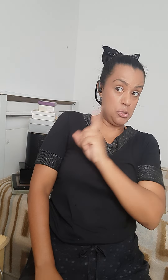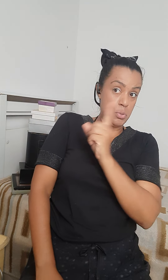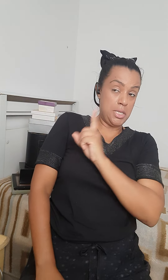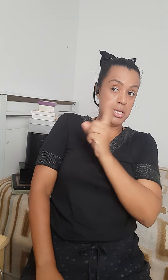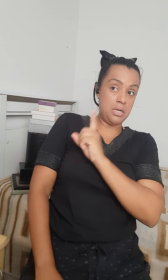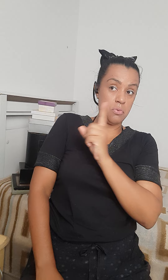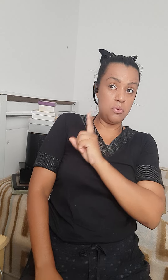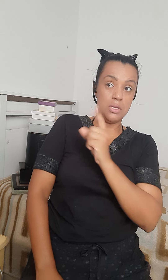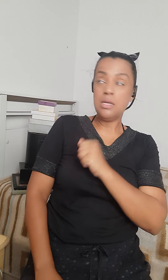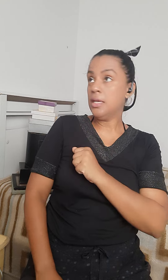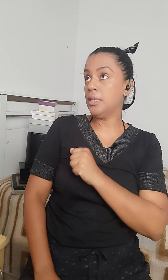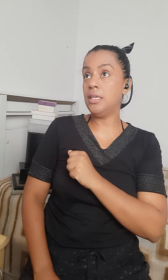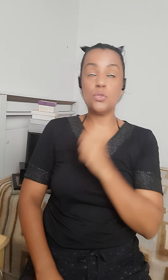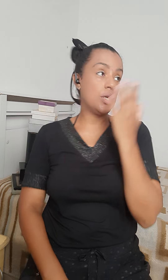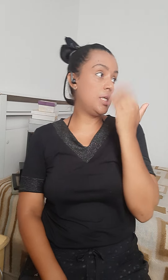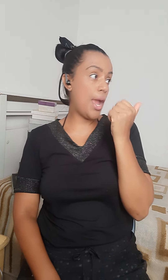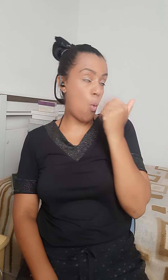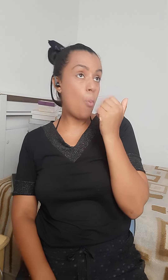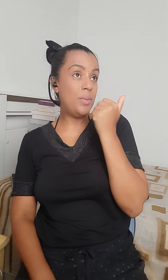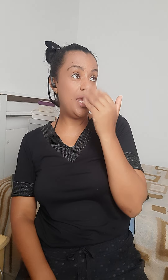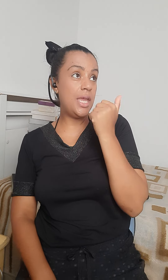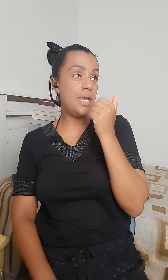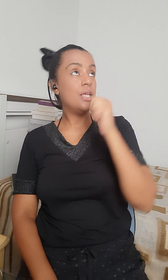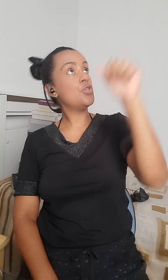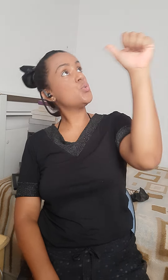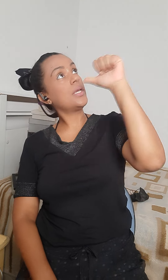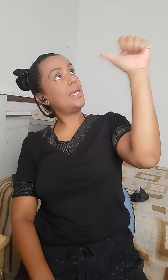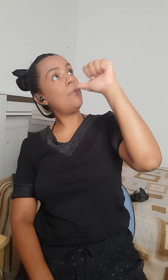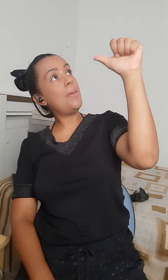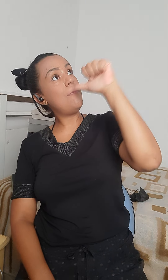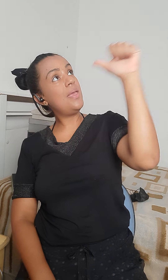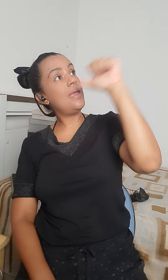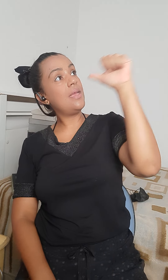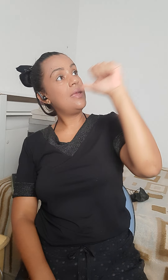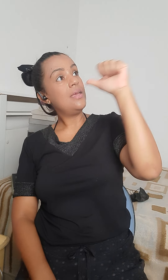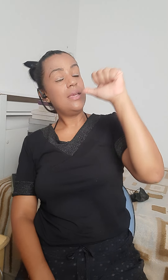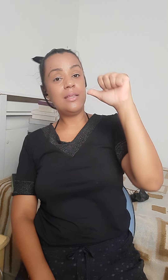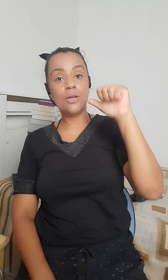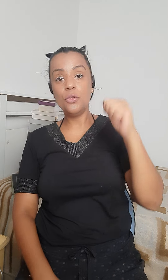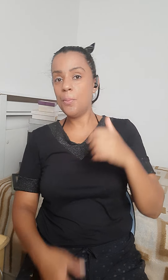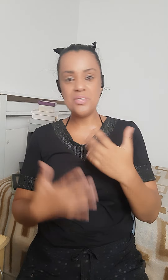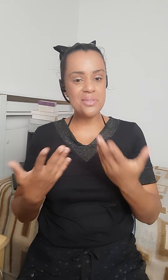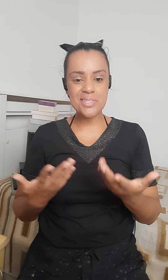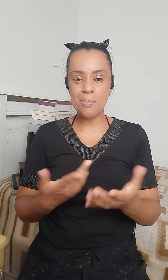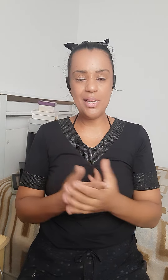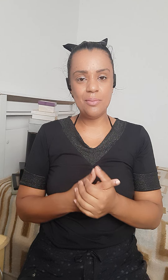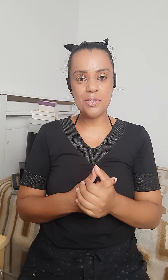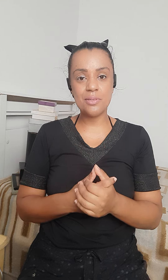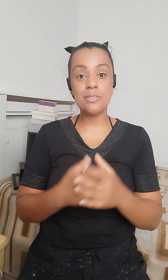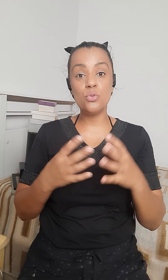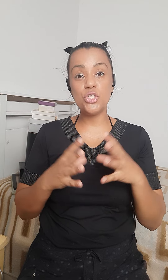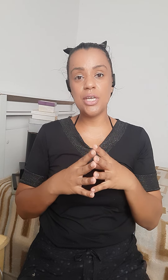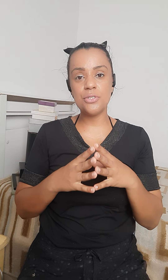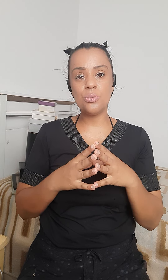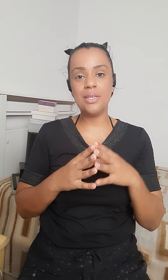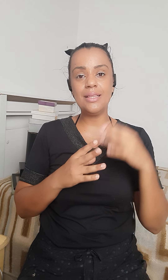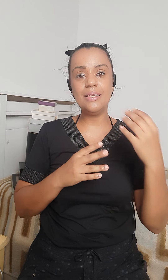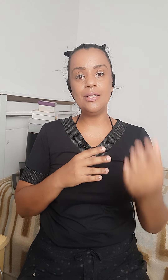é não, que isso aqui é comer, que isso aqui é beber. Então, eu não preciso saber Libras, que são gestos que